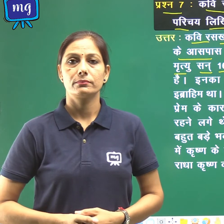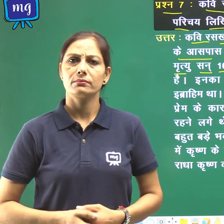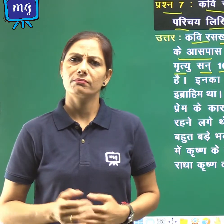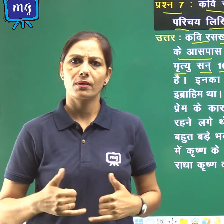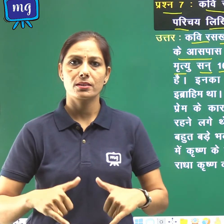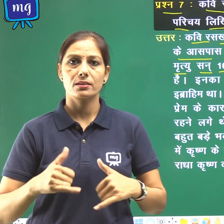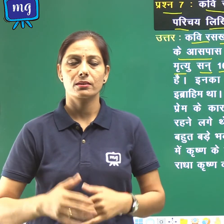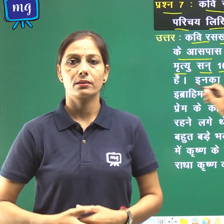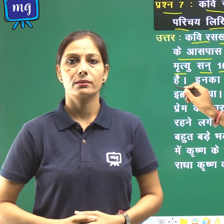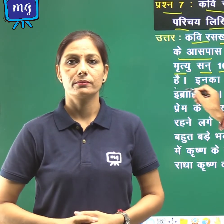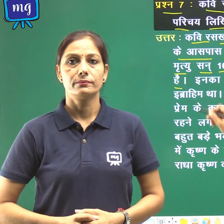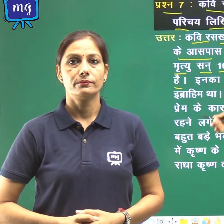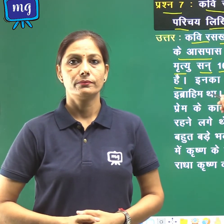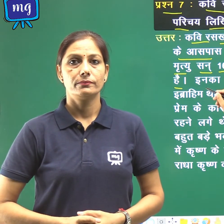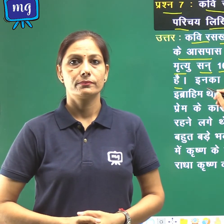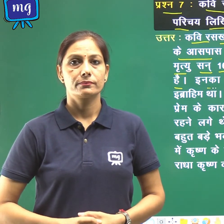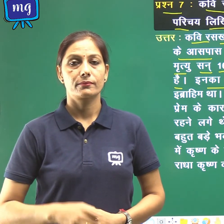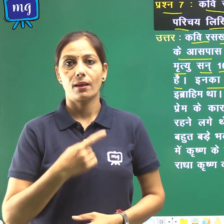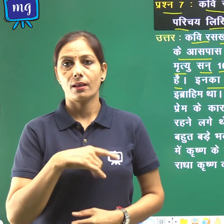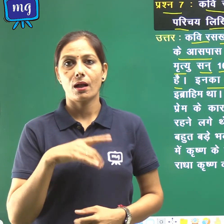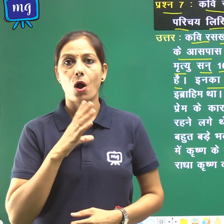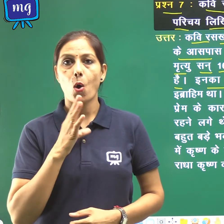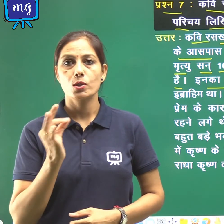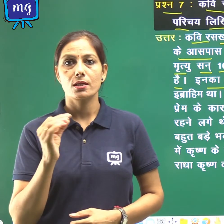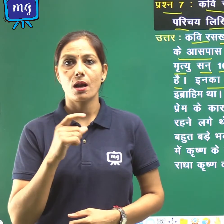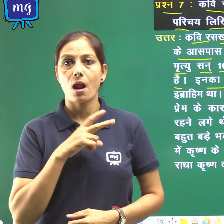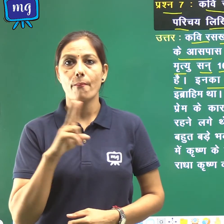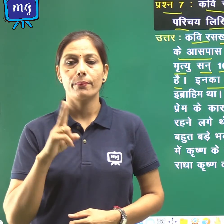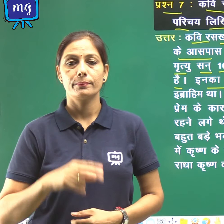मानी जाती है। इनका मूल नाम